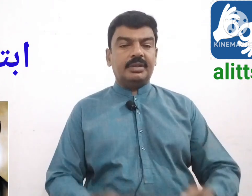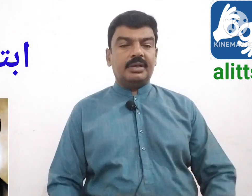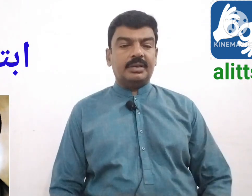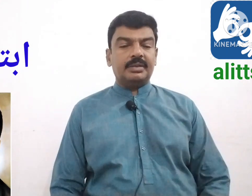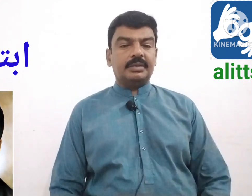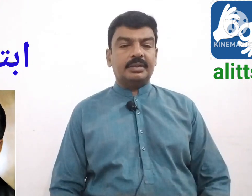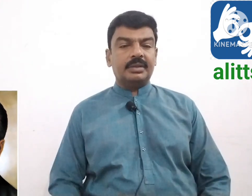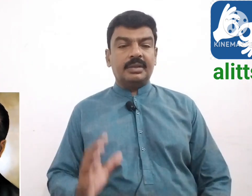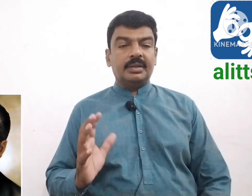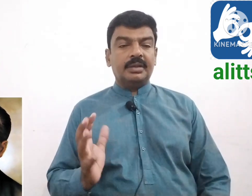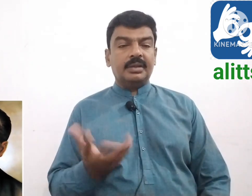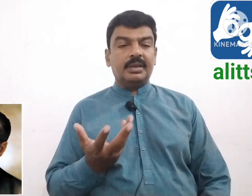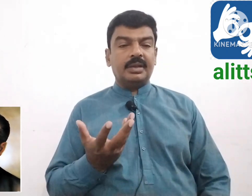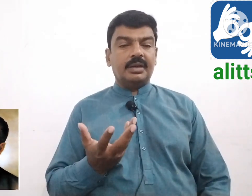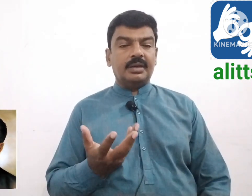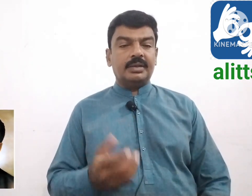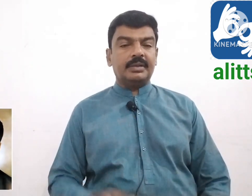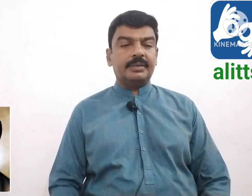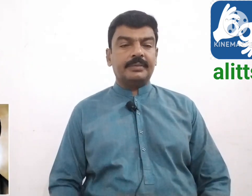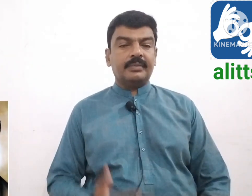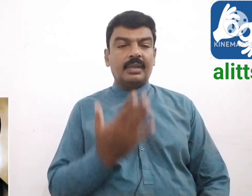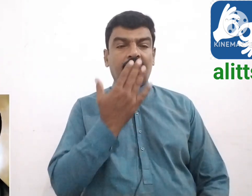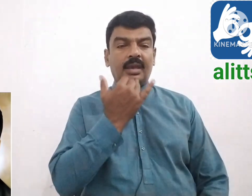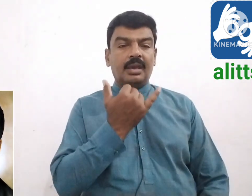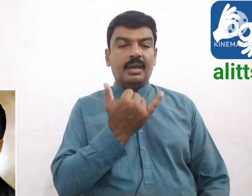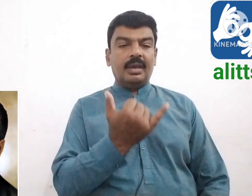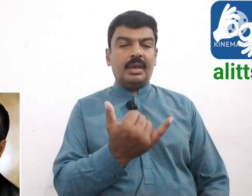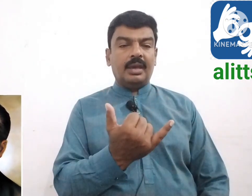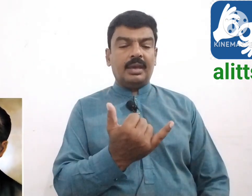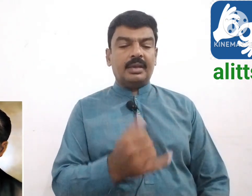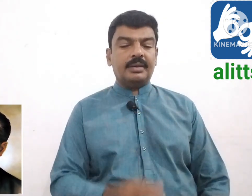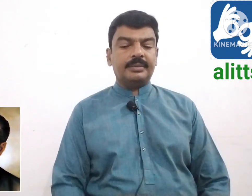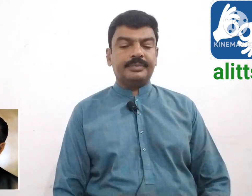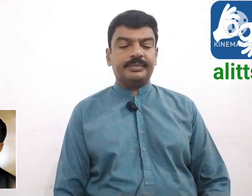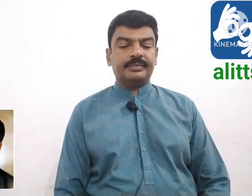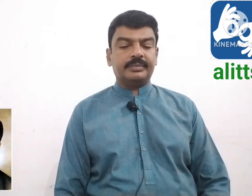इब्तिदा क्या है,